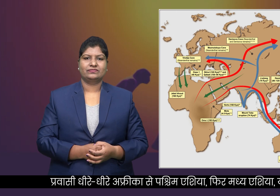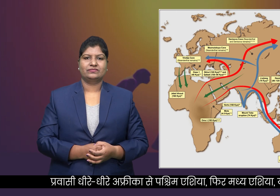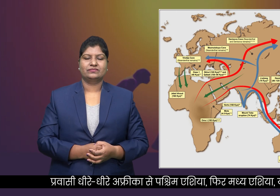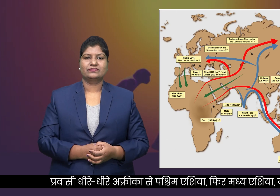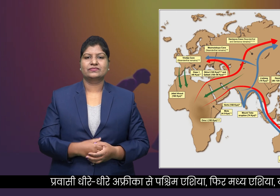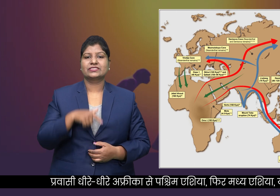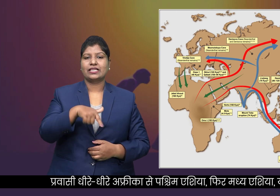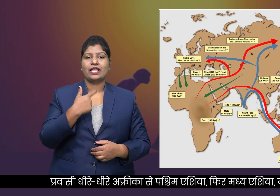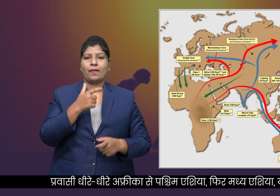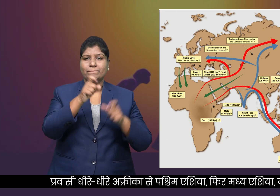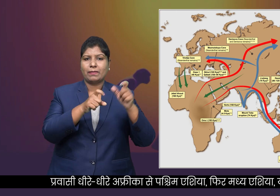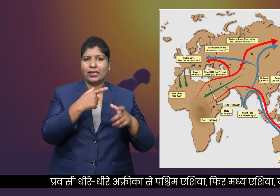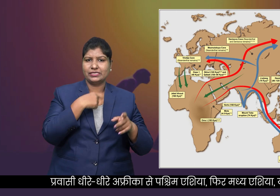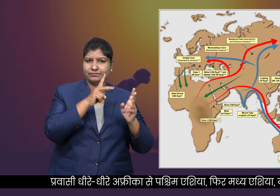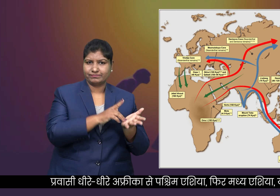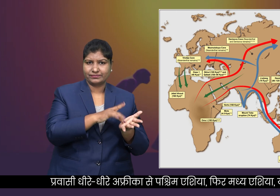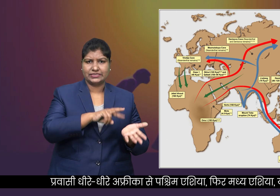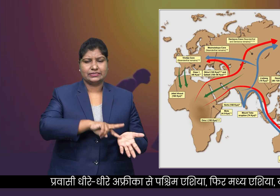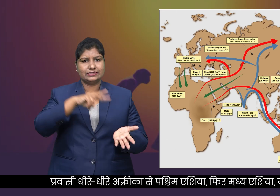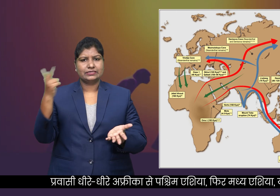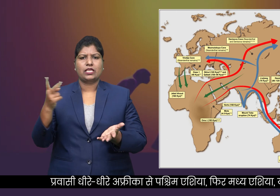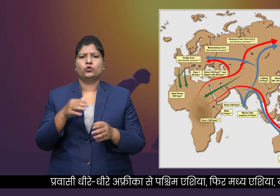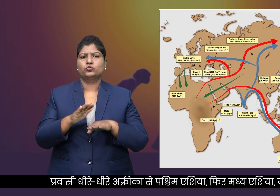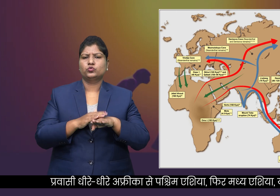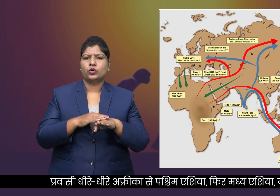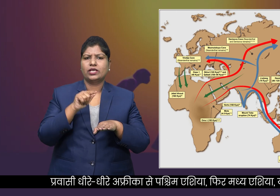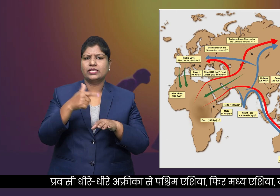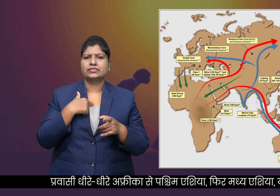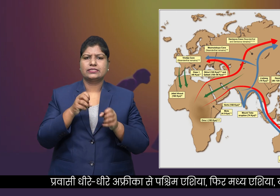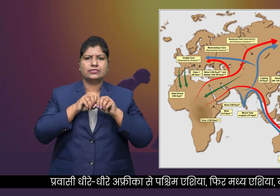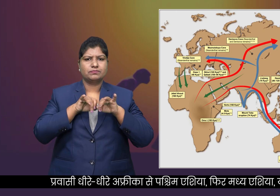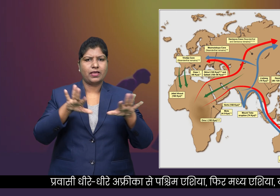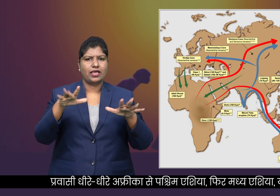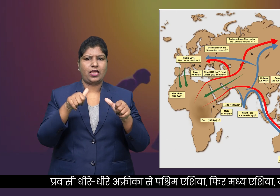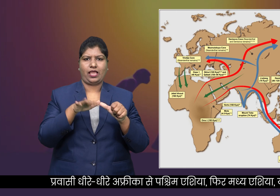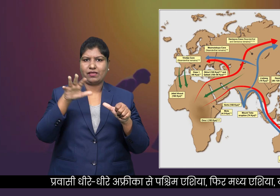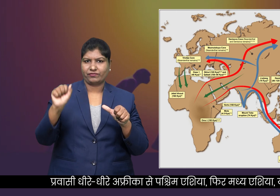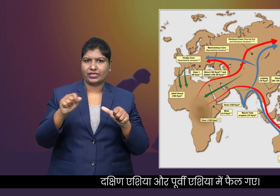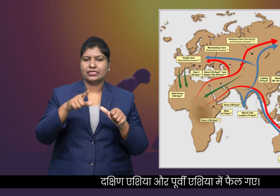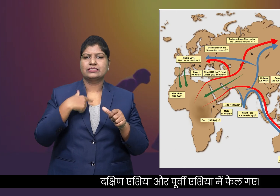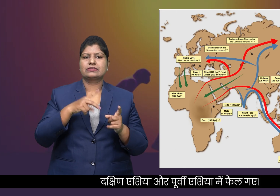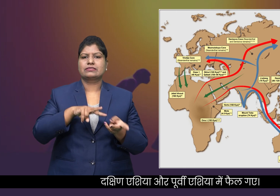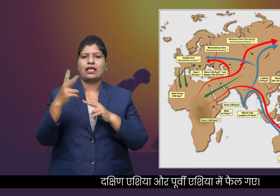प्रवासी धीरे धीरे अफ्रीका से पश्चिम एशिया, फिर मध्य एशिया, यूरेशिया, दक्षिण एशिया